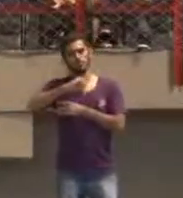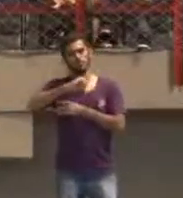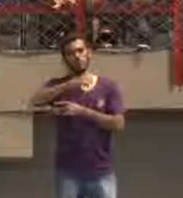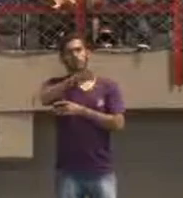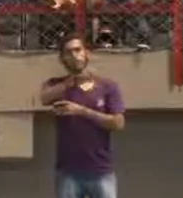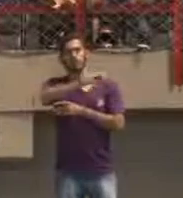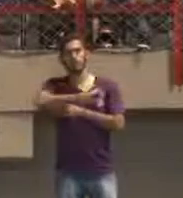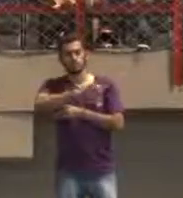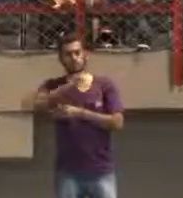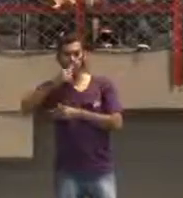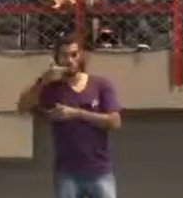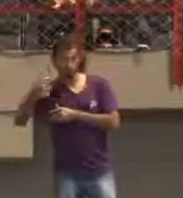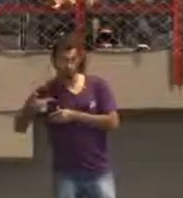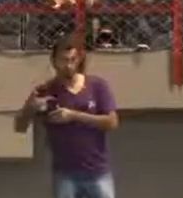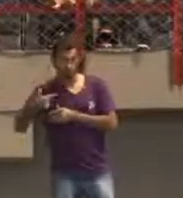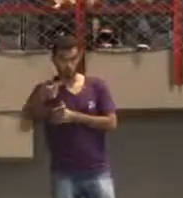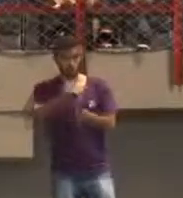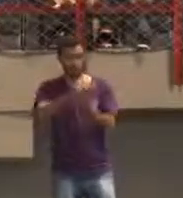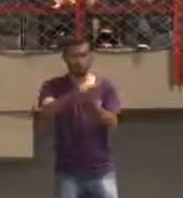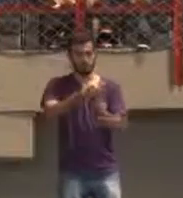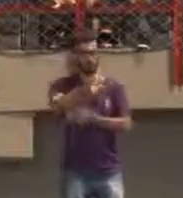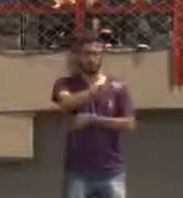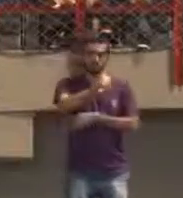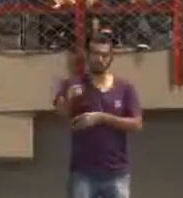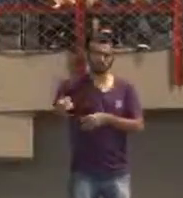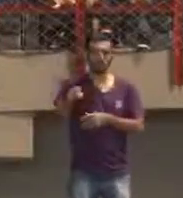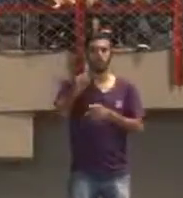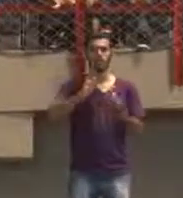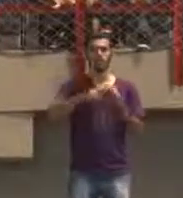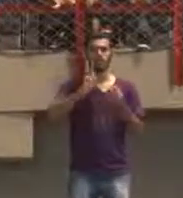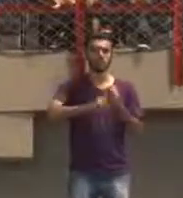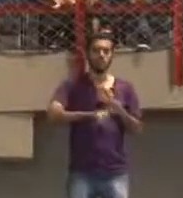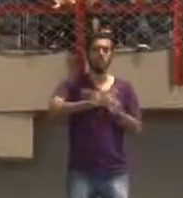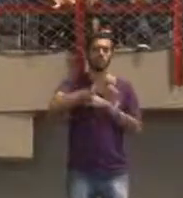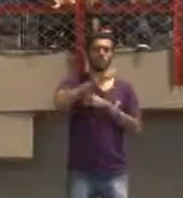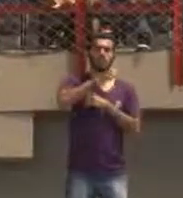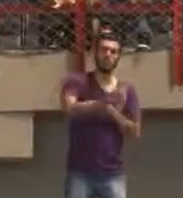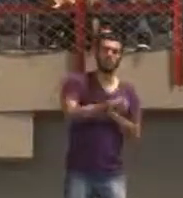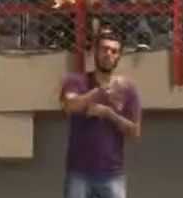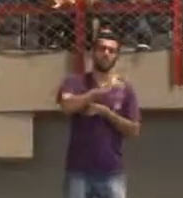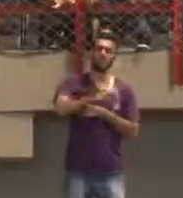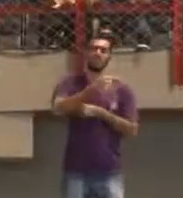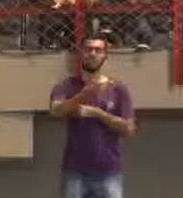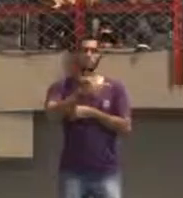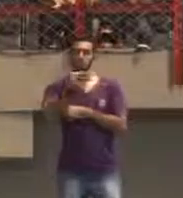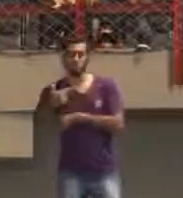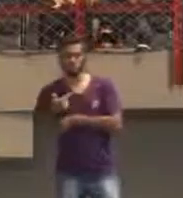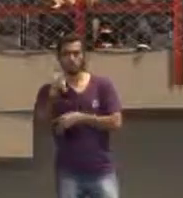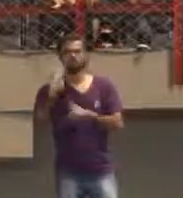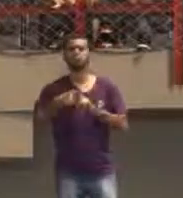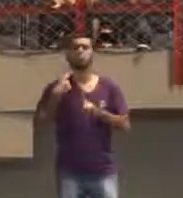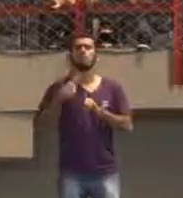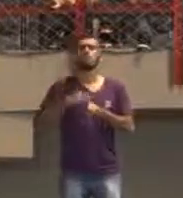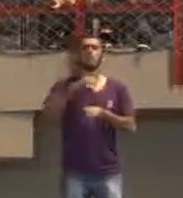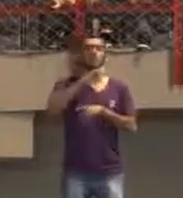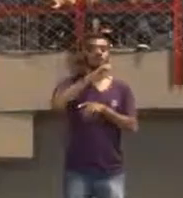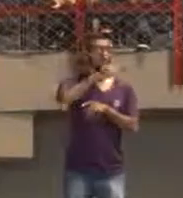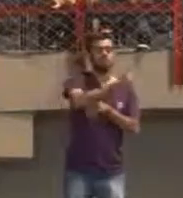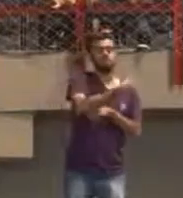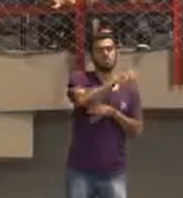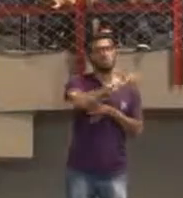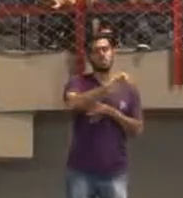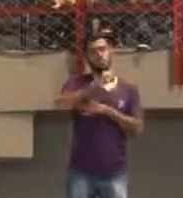modernista. 1902 e bote também 1922. Porque 1902 é